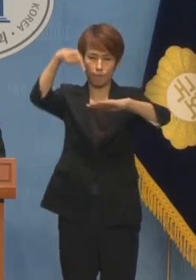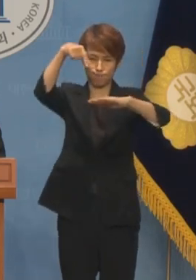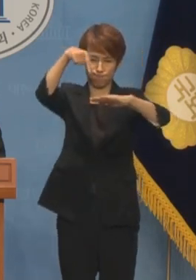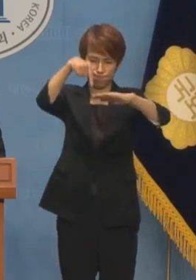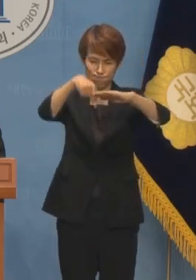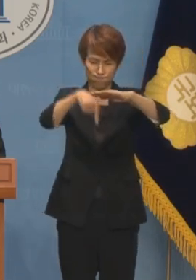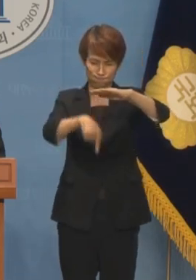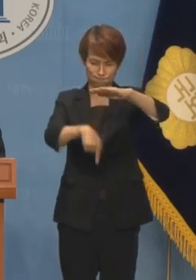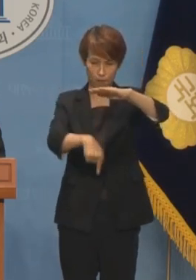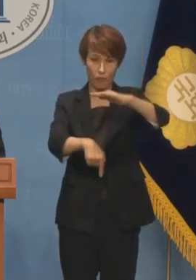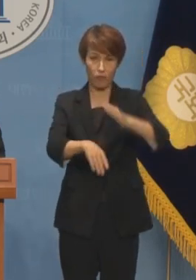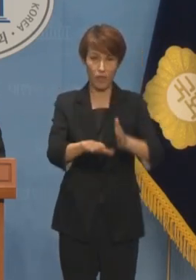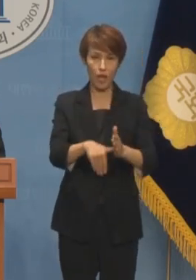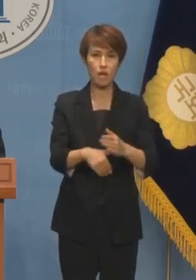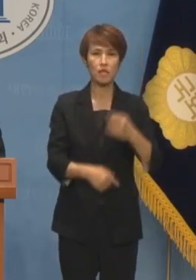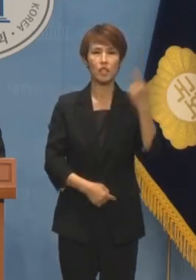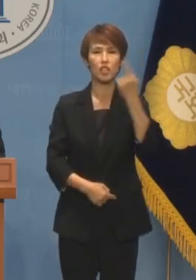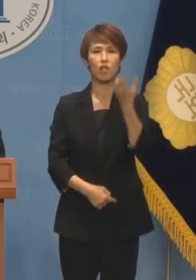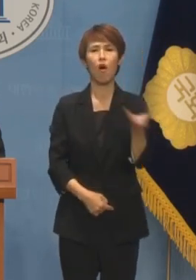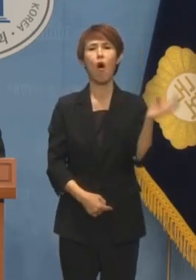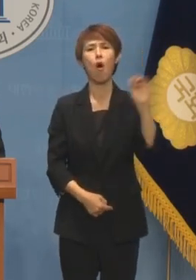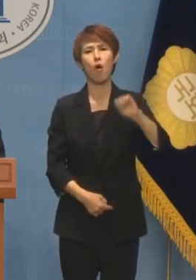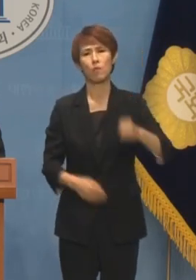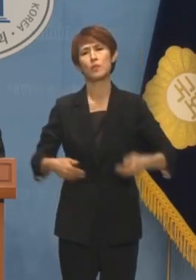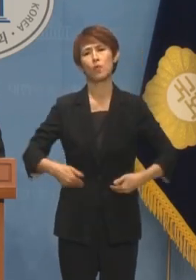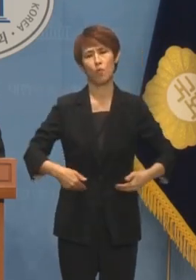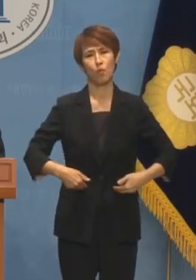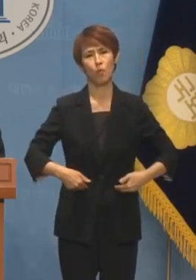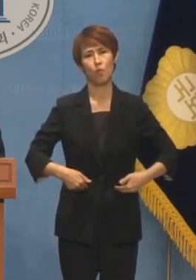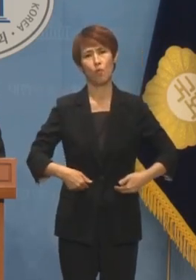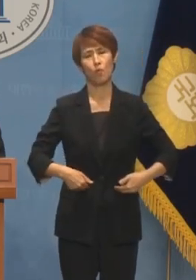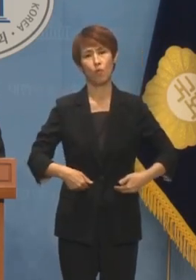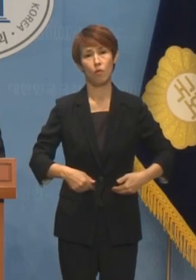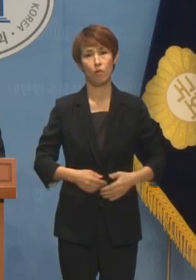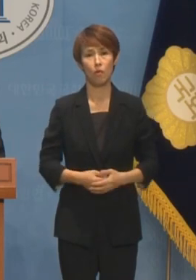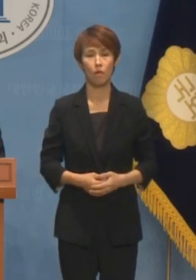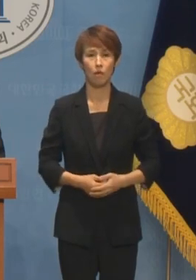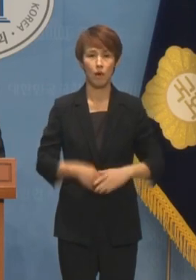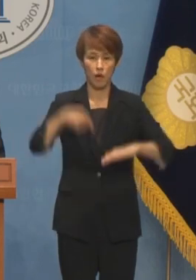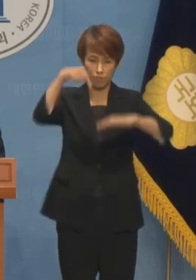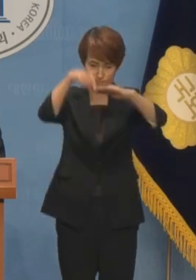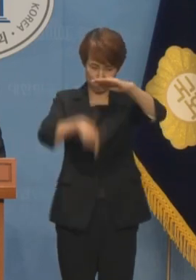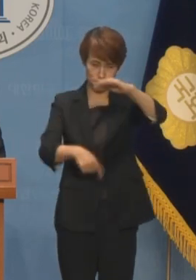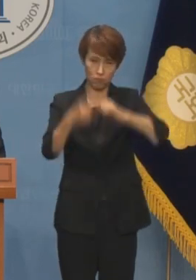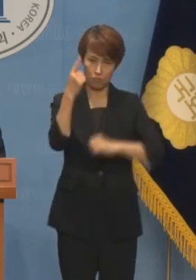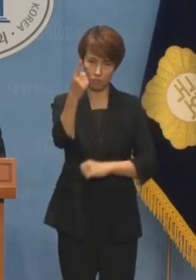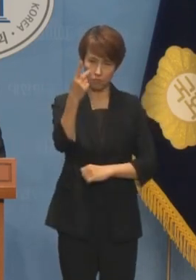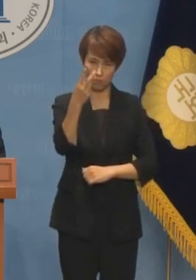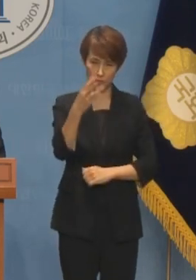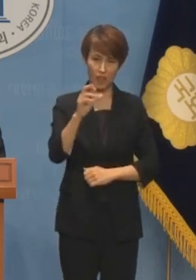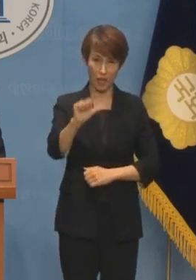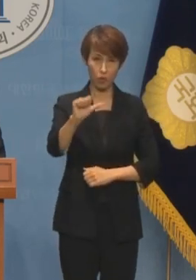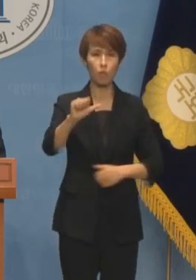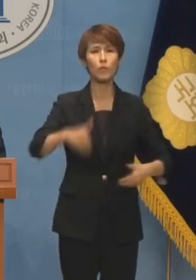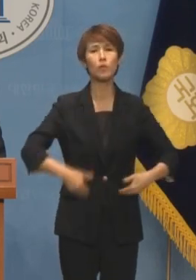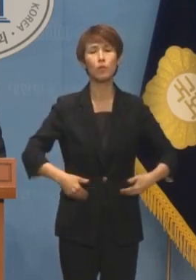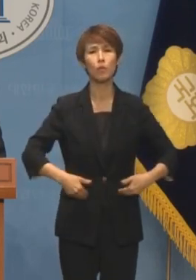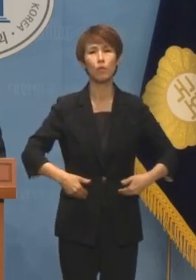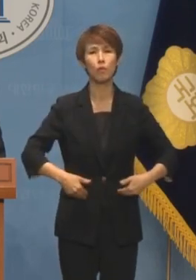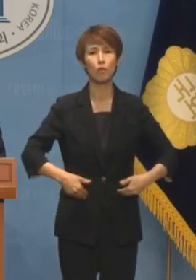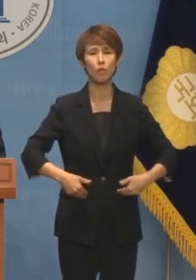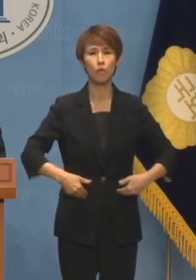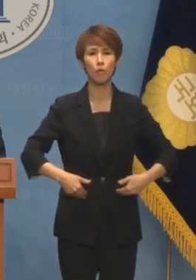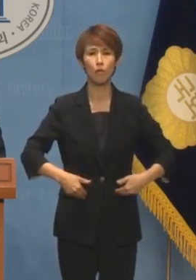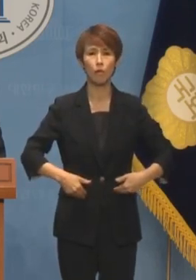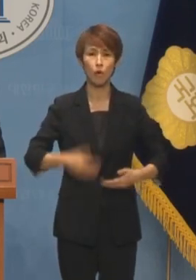데 1천억 원이 든다고 합니다. 5개 이상 뚫어야 한다고 합니다.